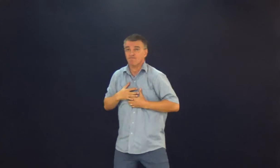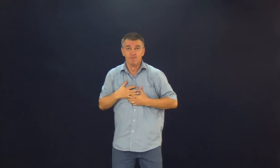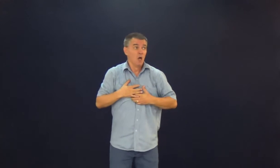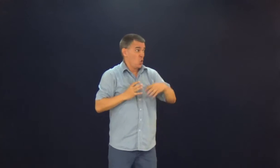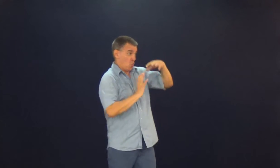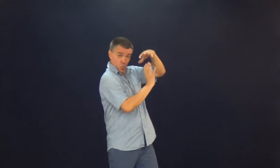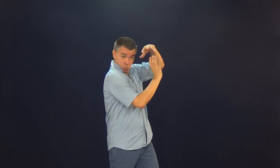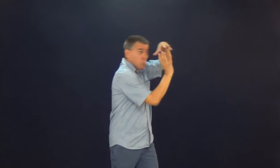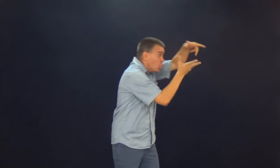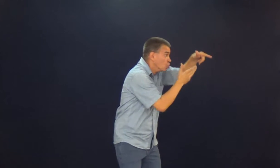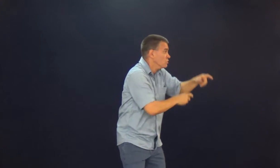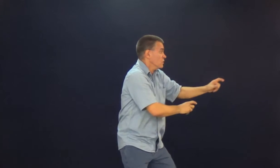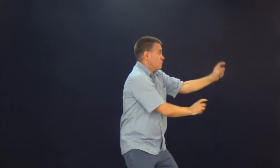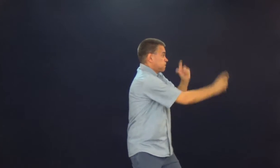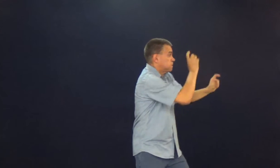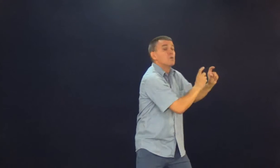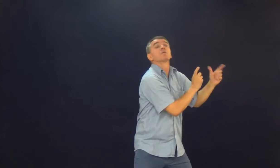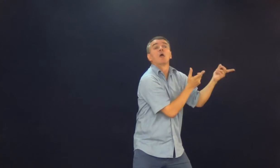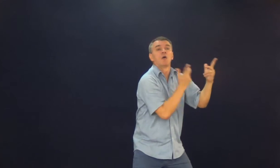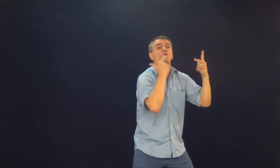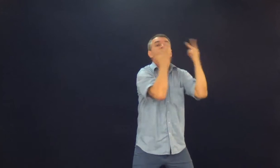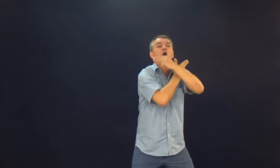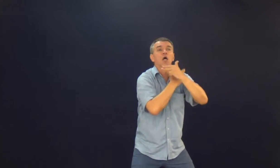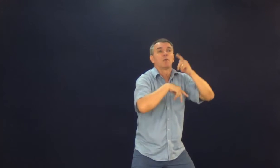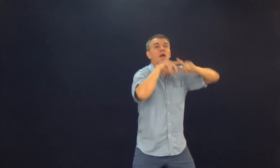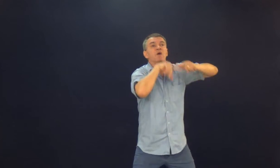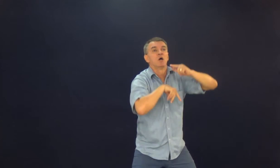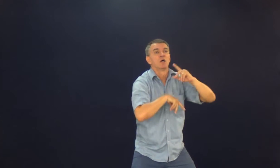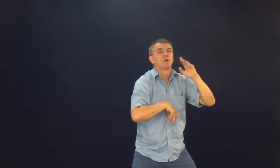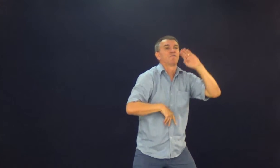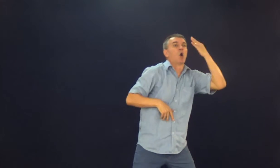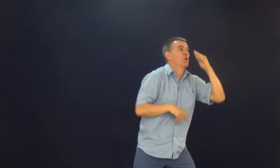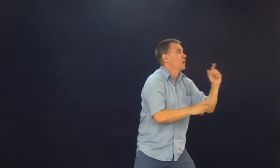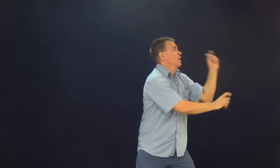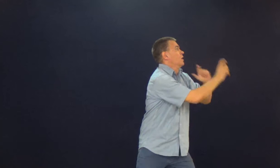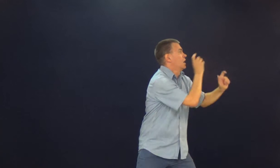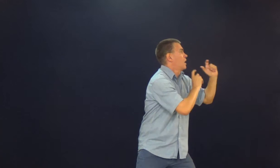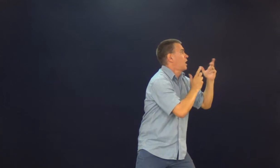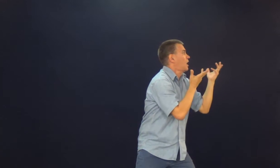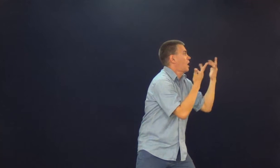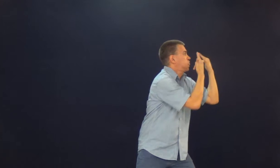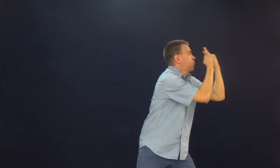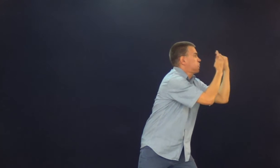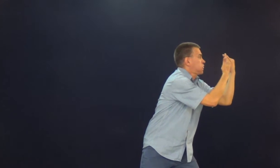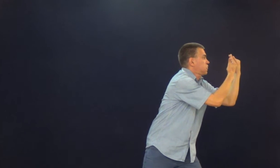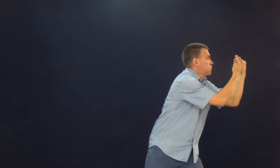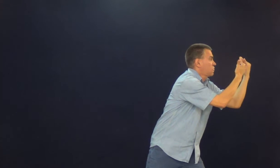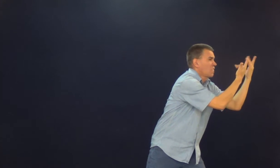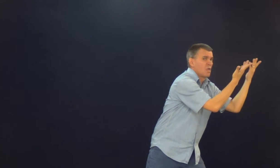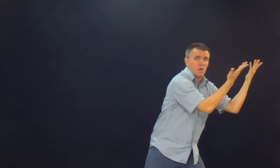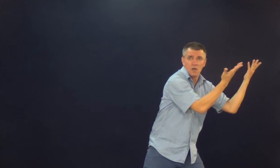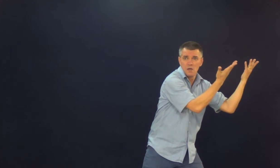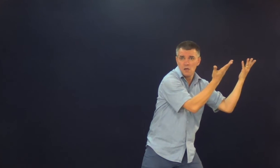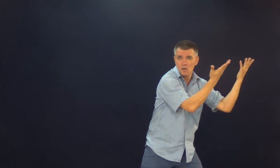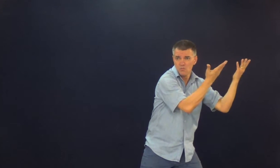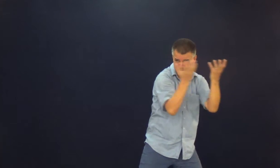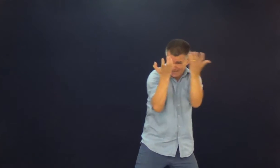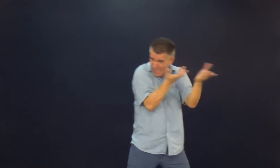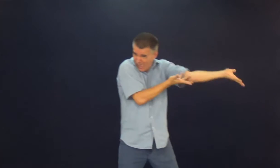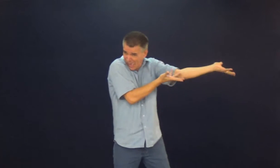devem as obras de amor porque o mundo também traz coisas ruins né coisas atrativas